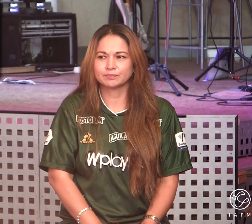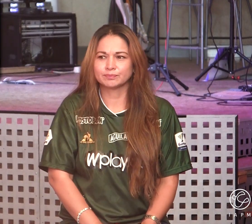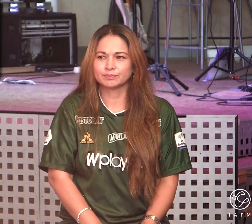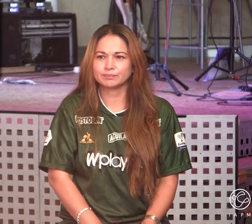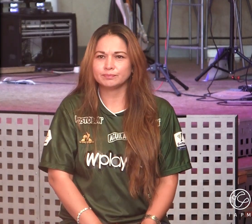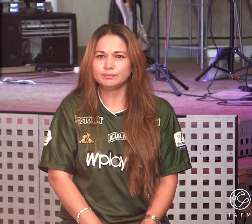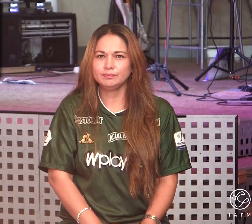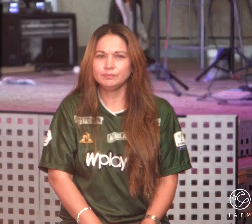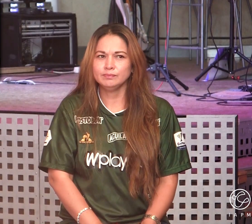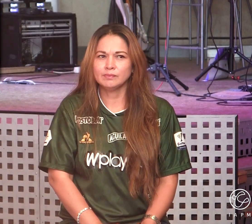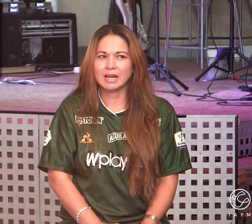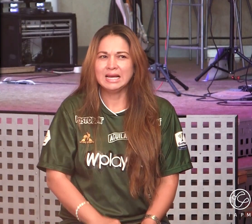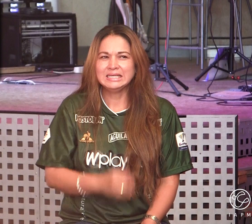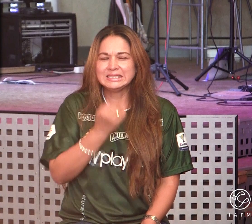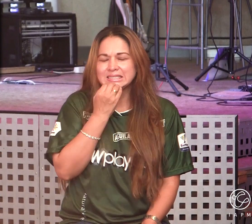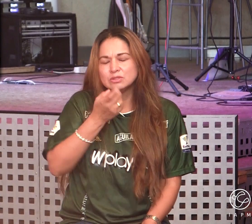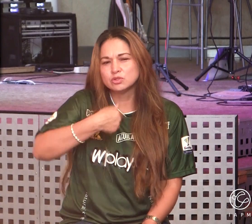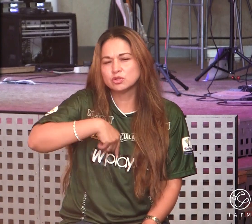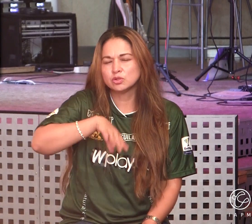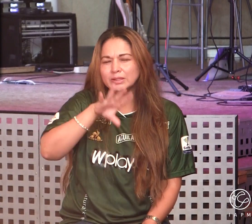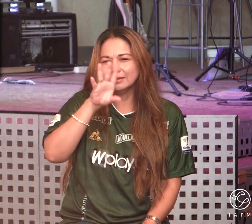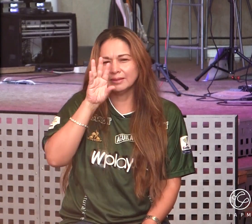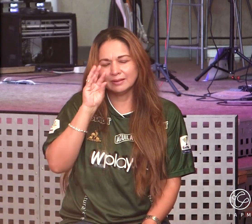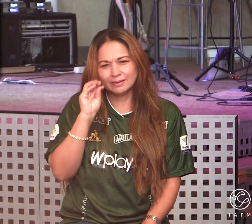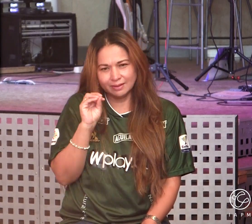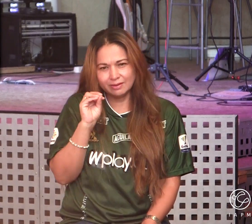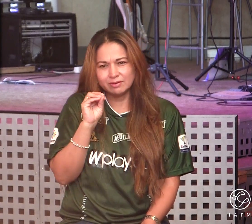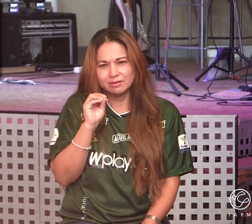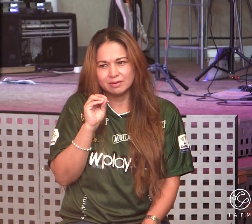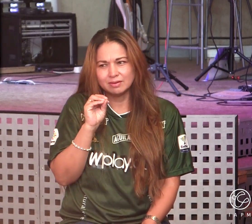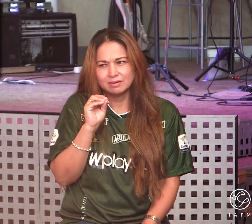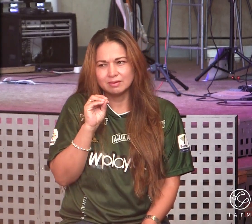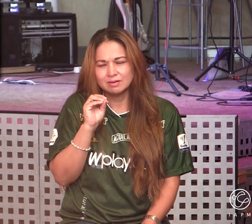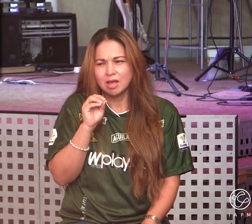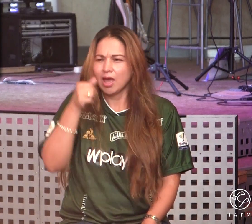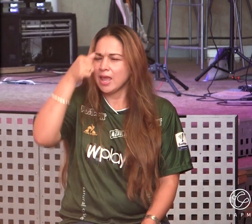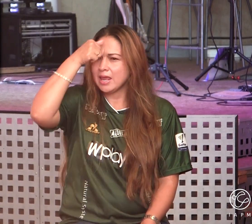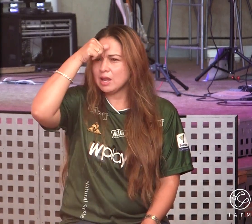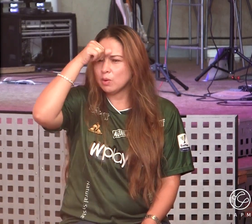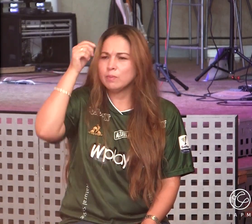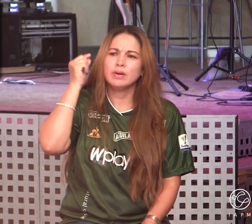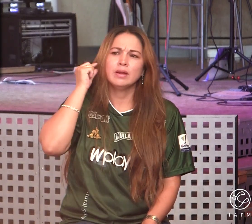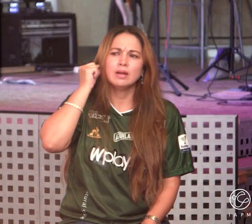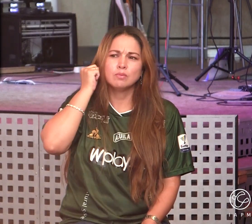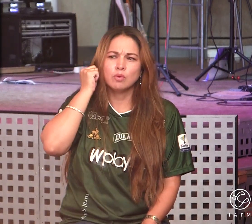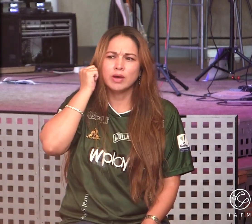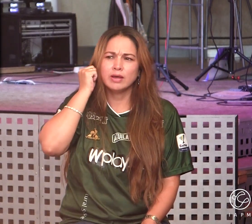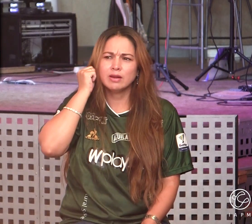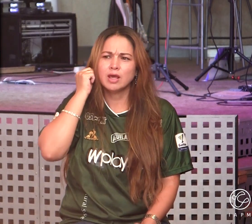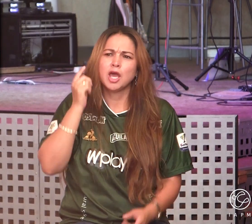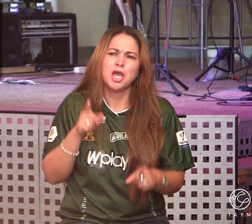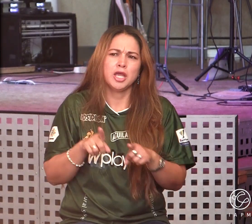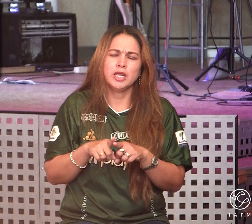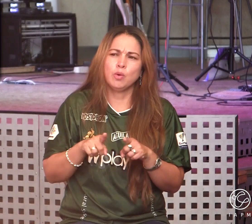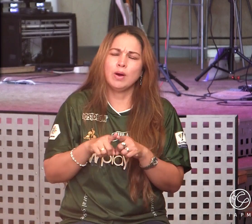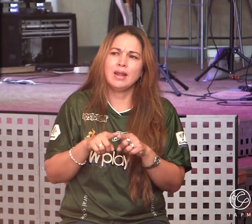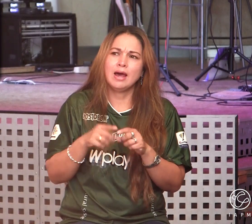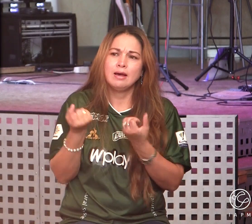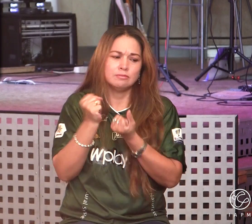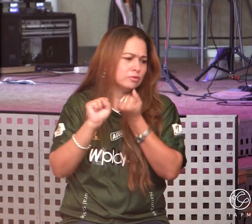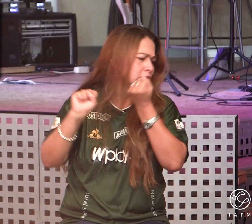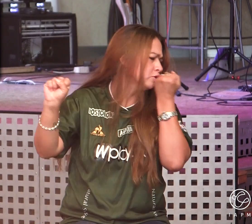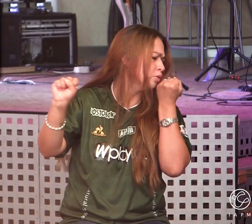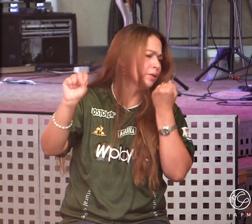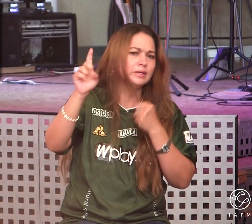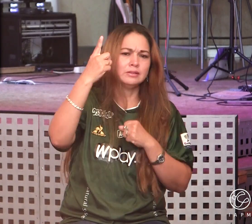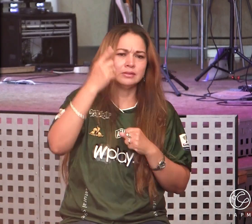lo que realmente pasó en el huerto del Edén, que para muchas personas simplemente es como una desobediencia del hombre, como algo así como una